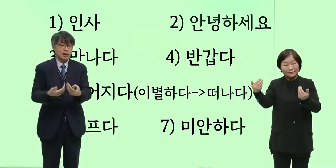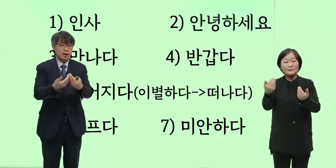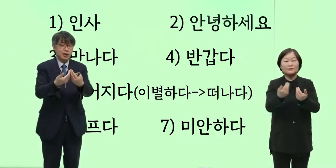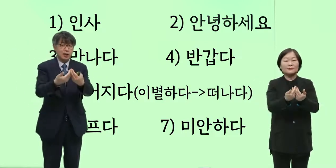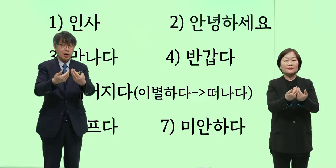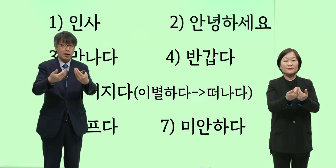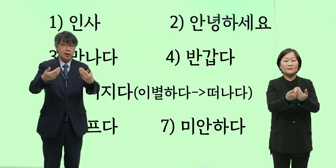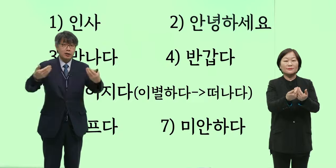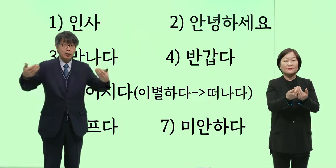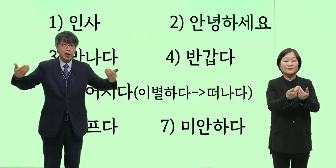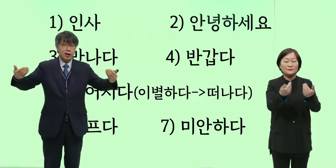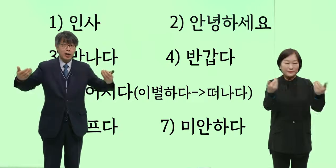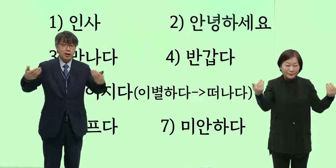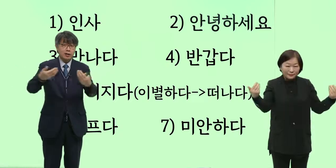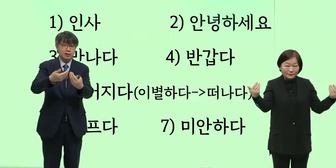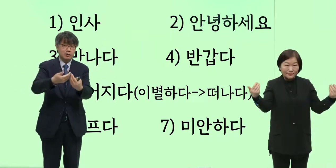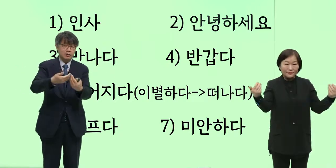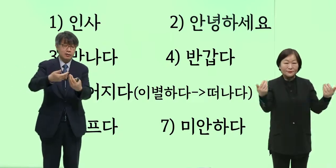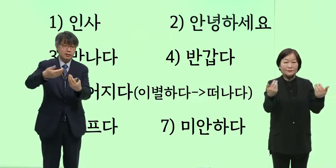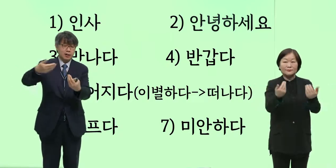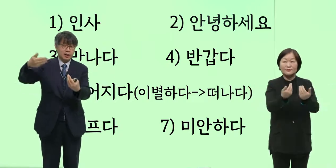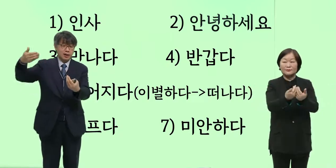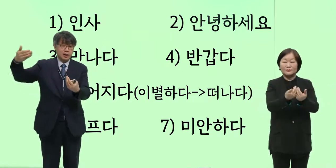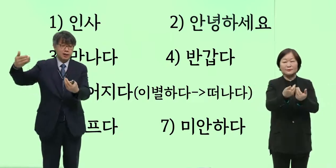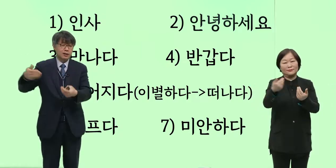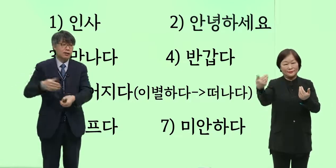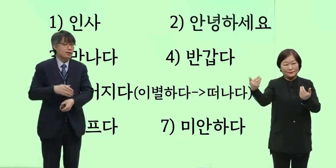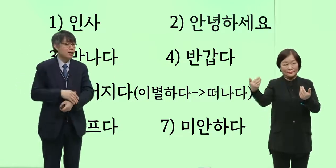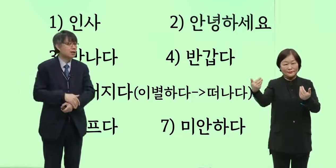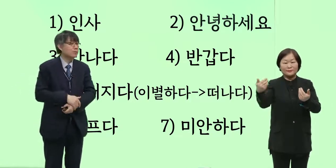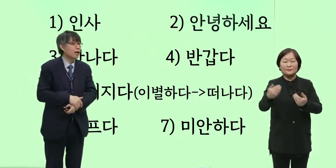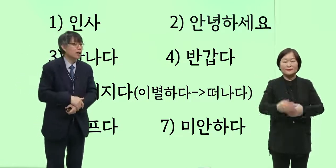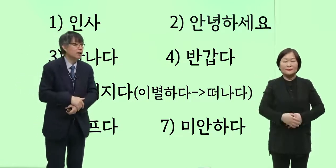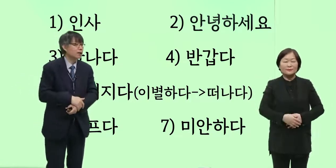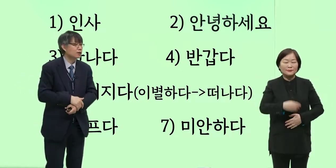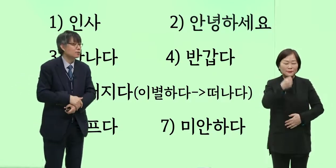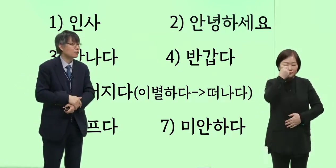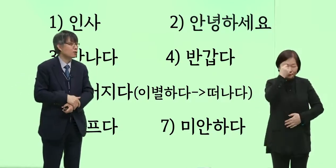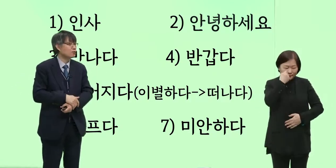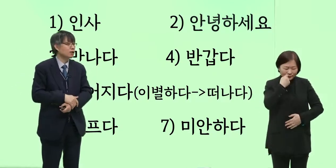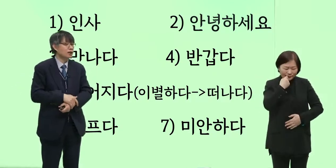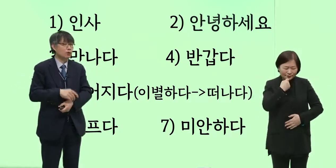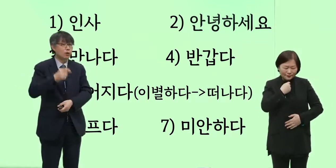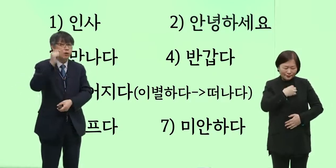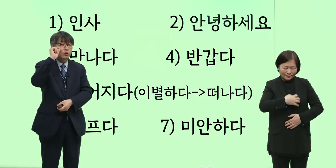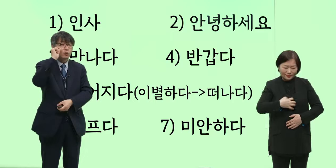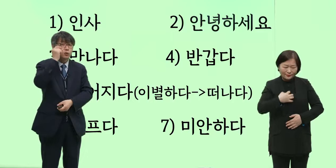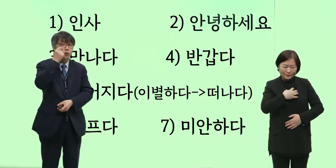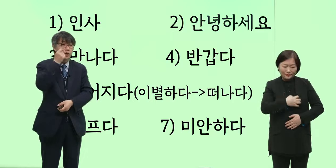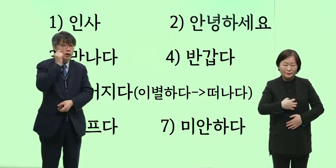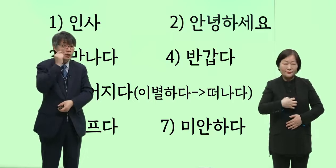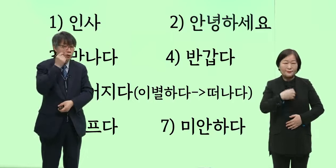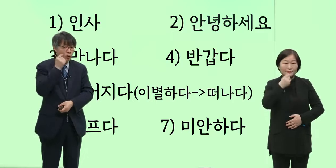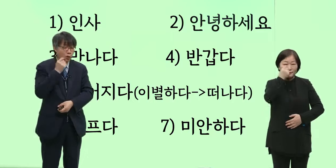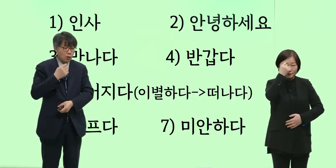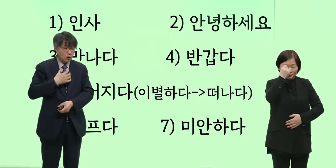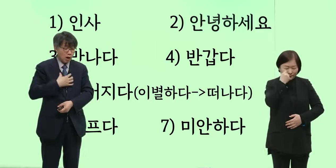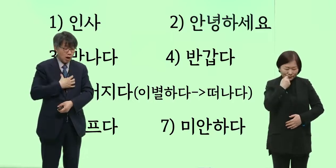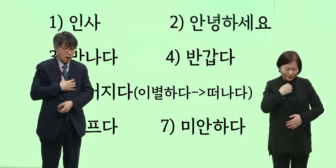자, 헤어지다. 떠나다. 자, 슬프다. 슬프면 눈물이 나죠. 눈물이 흐르고